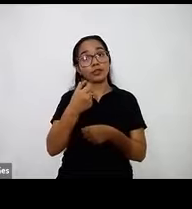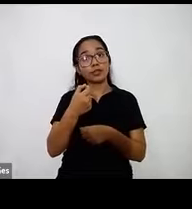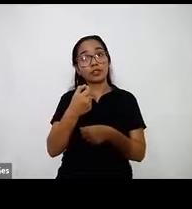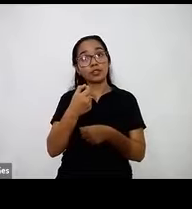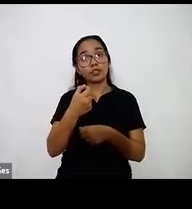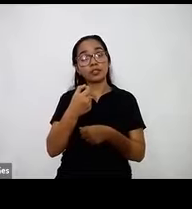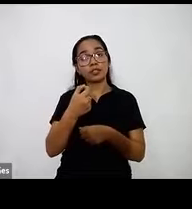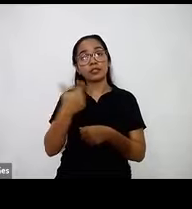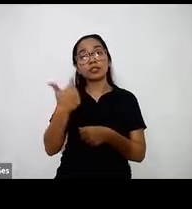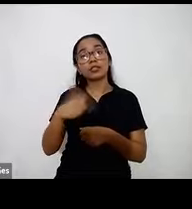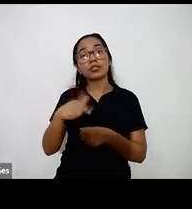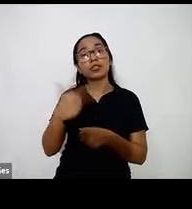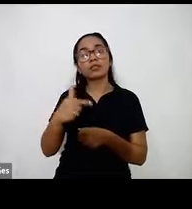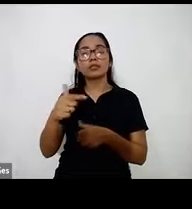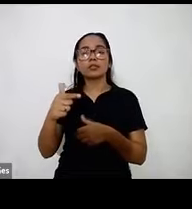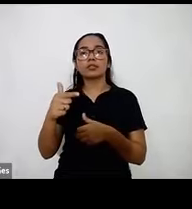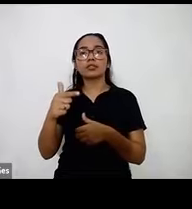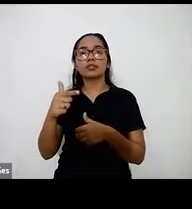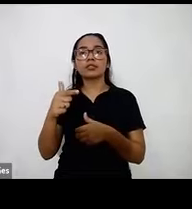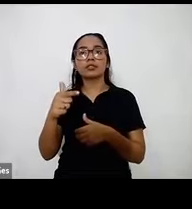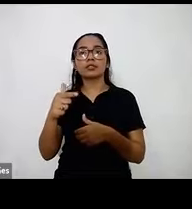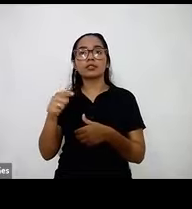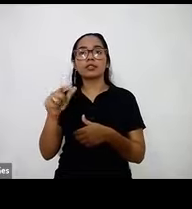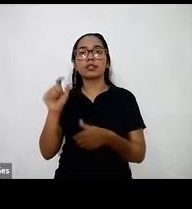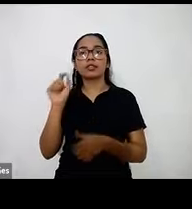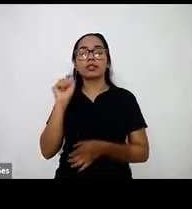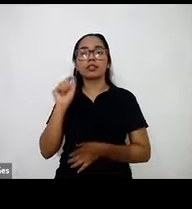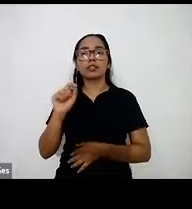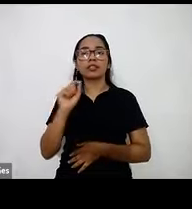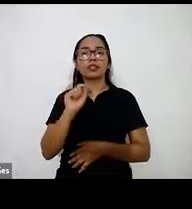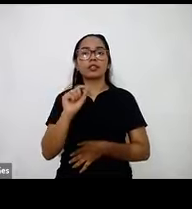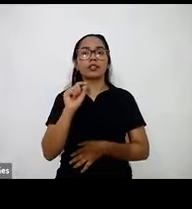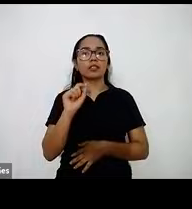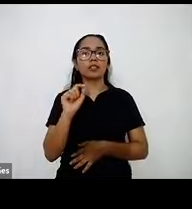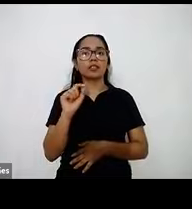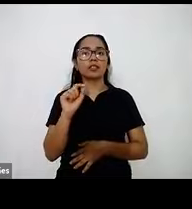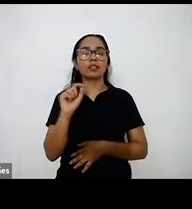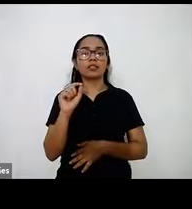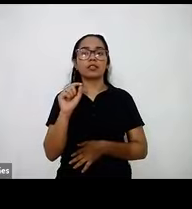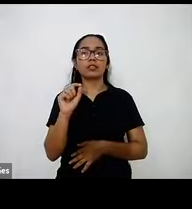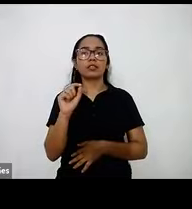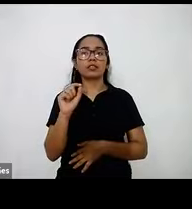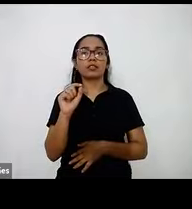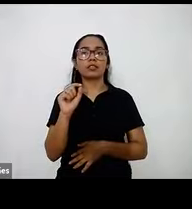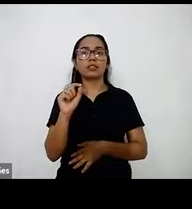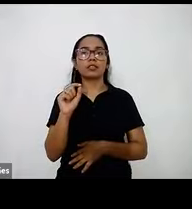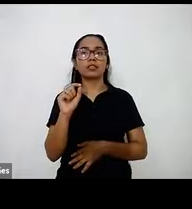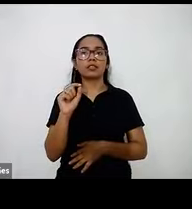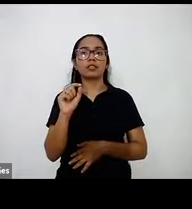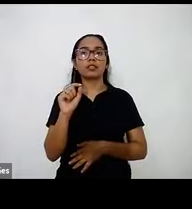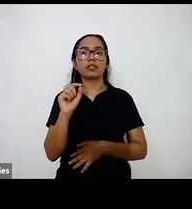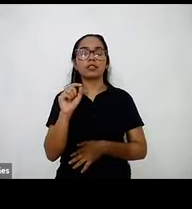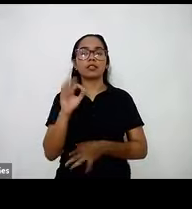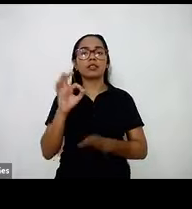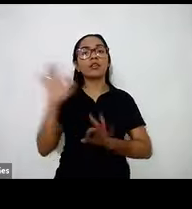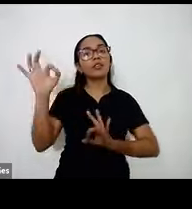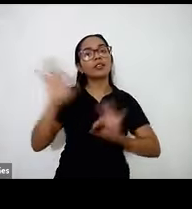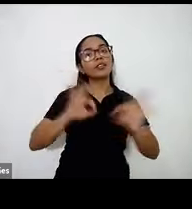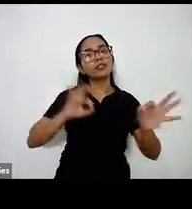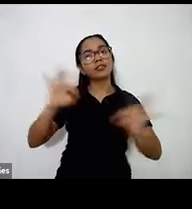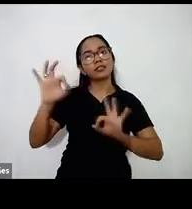psicossocial, e o processo de construção, de organização do processo de trabalho é algo que